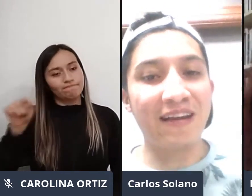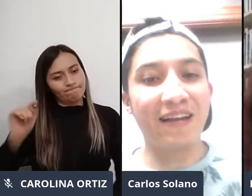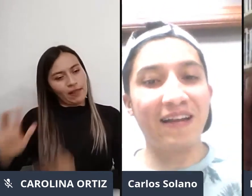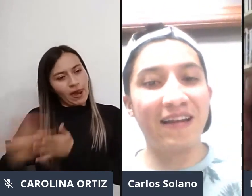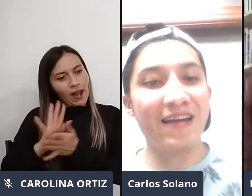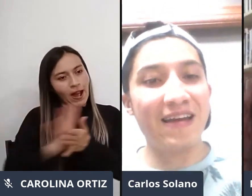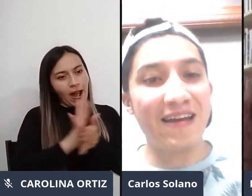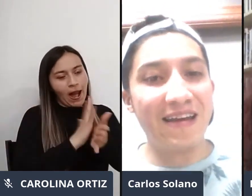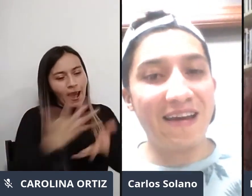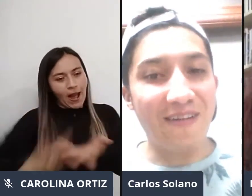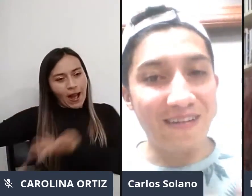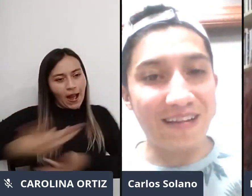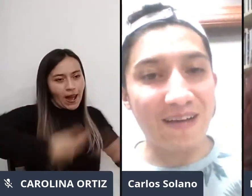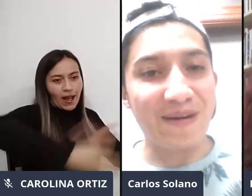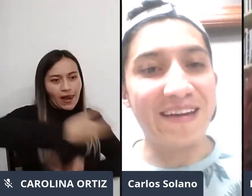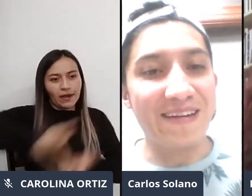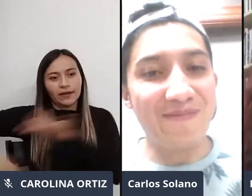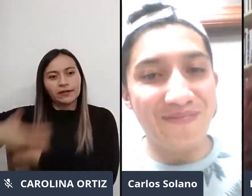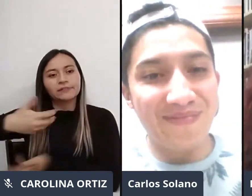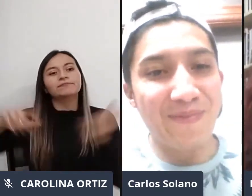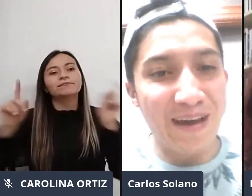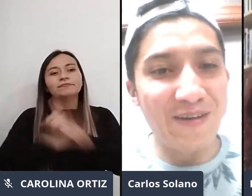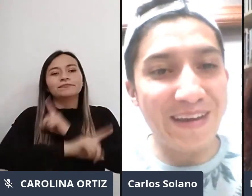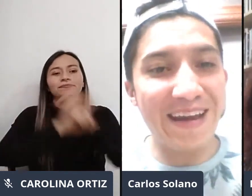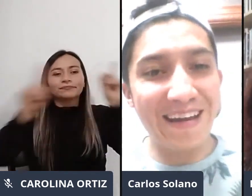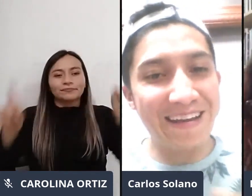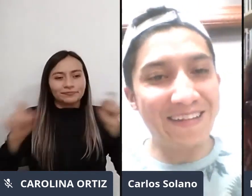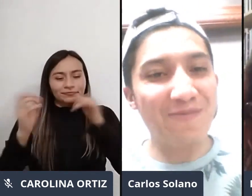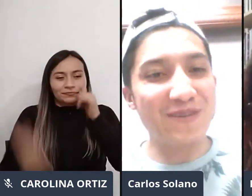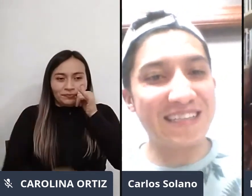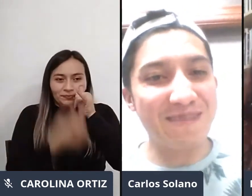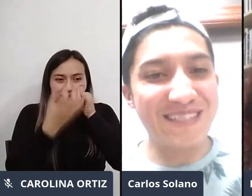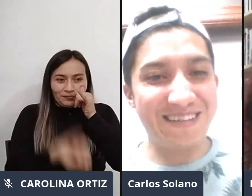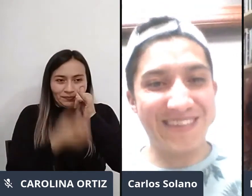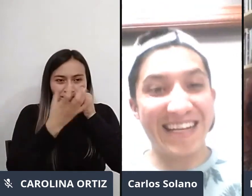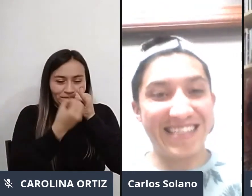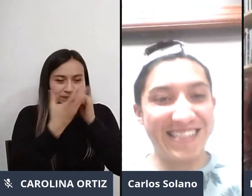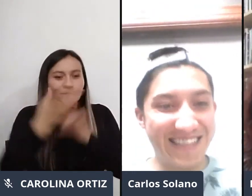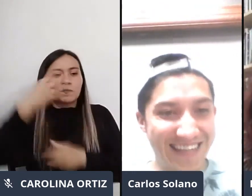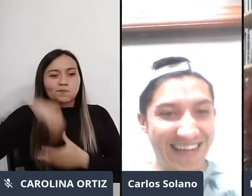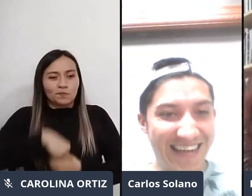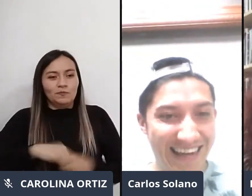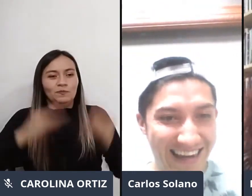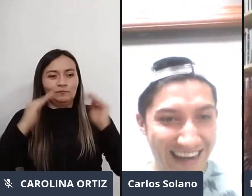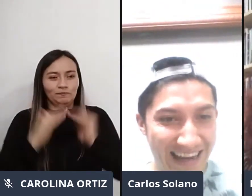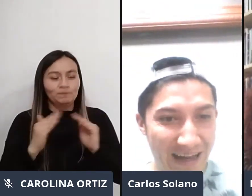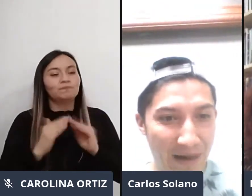aquí con el tema de pedagogía en tiempos de acecha. Gracias.